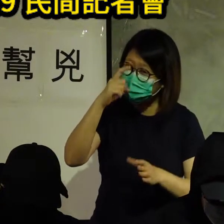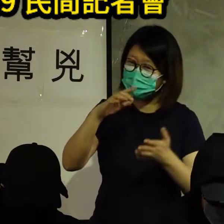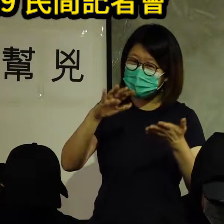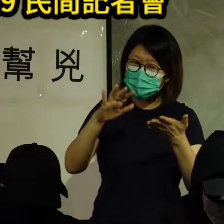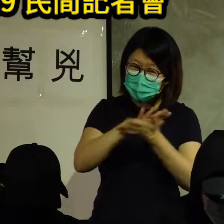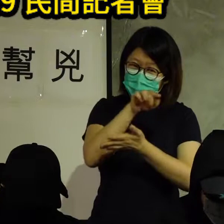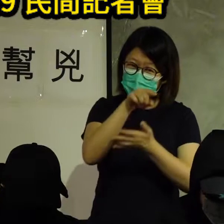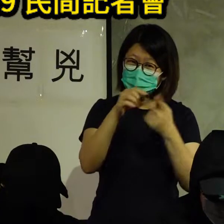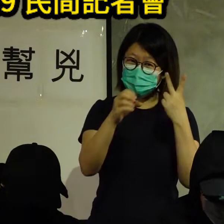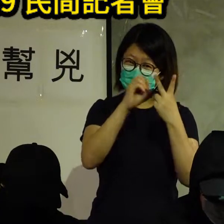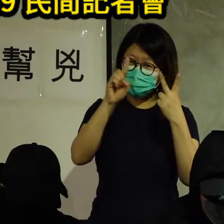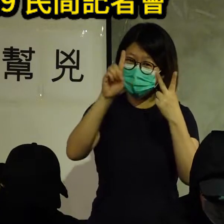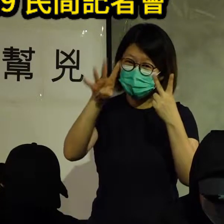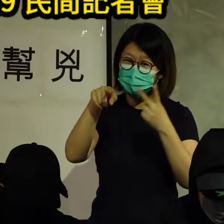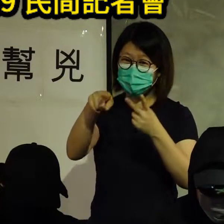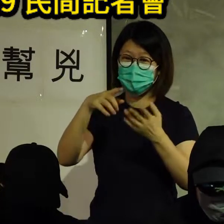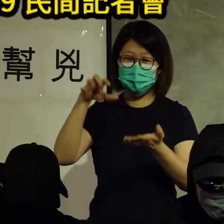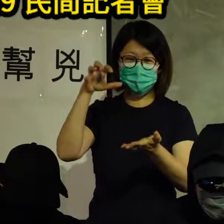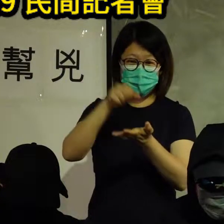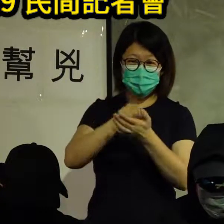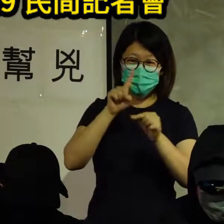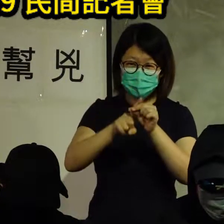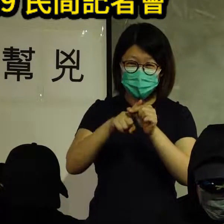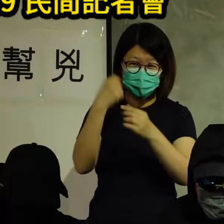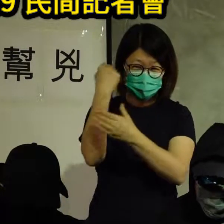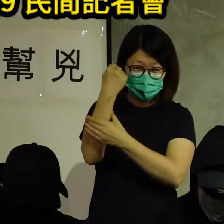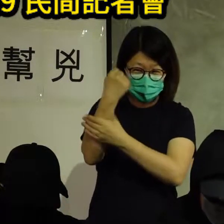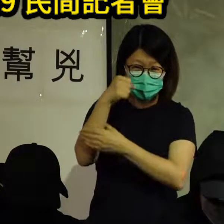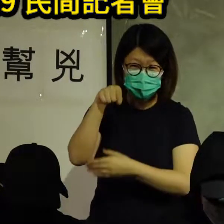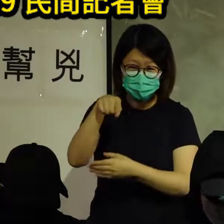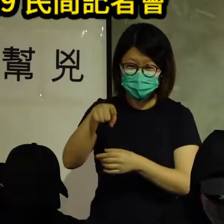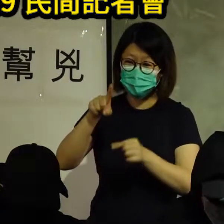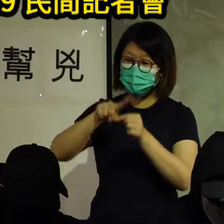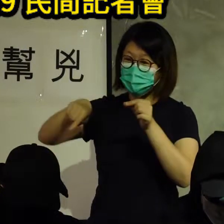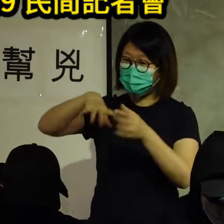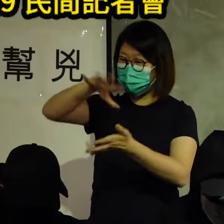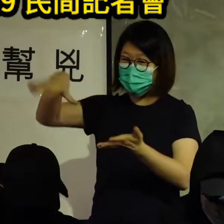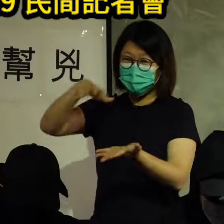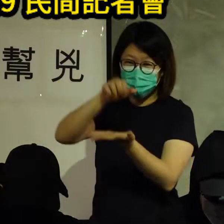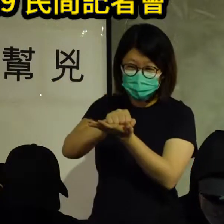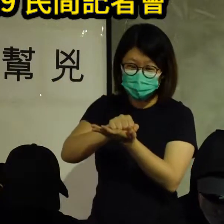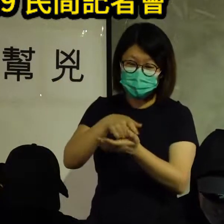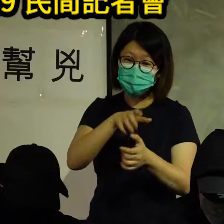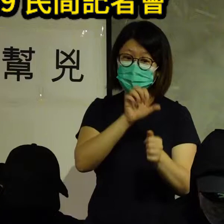條例起訴黃之鋒等人非法集結及煽動行為